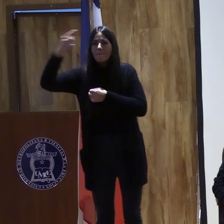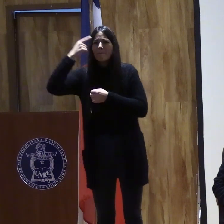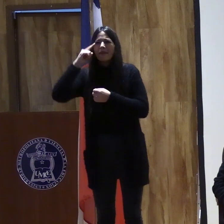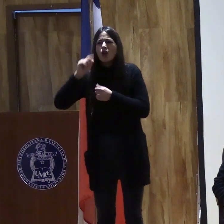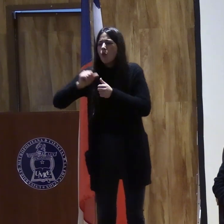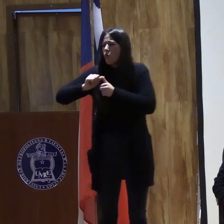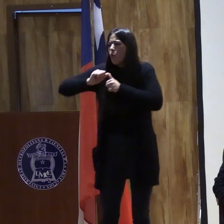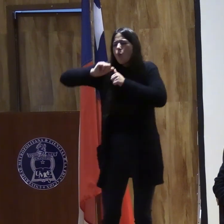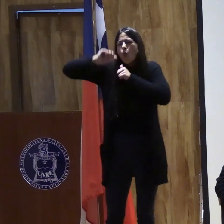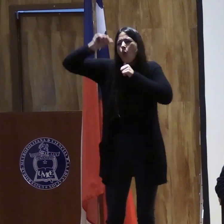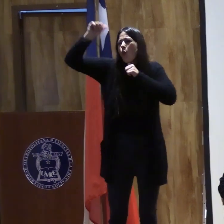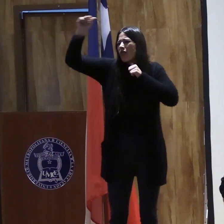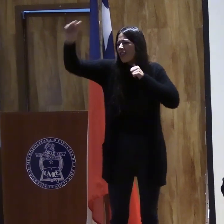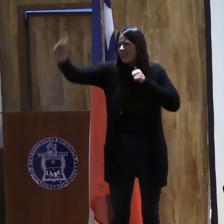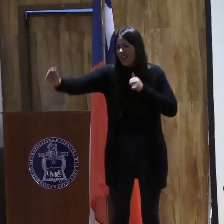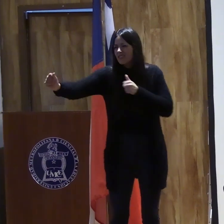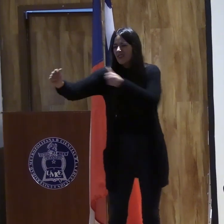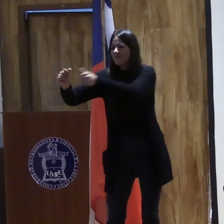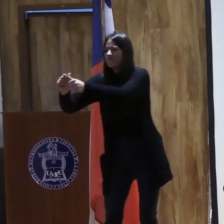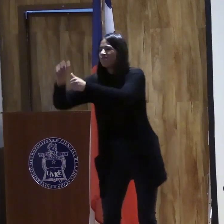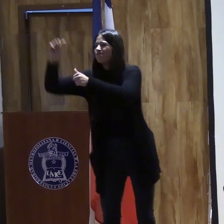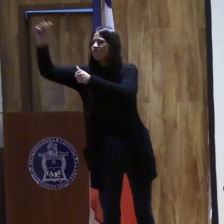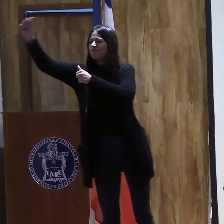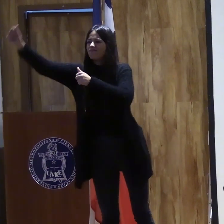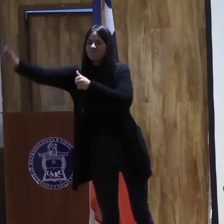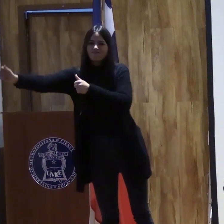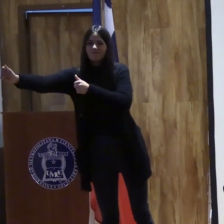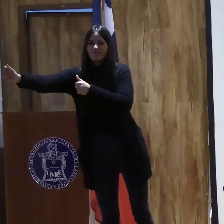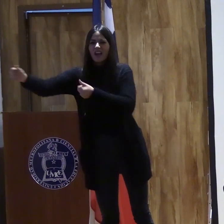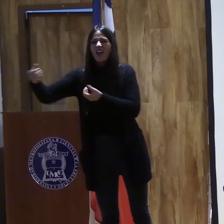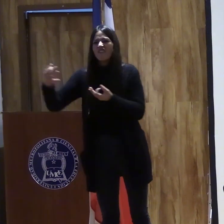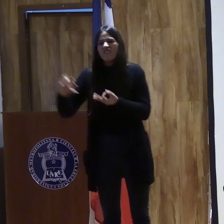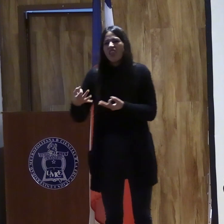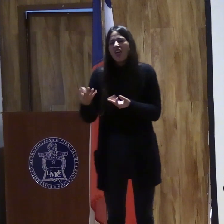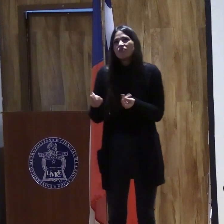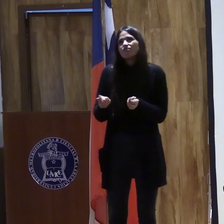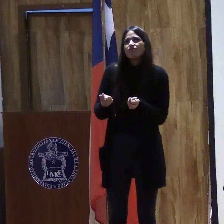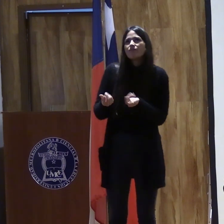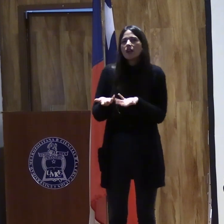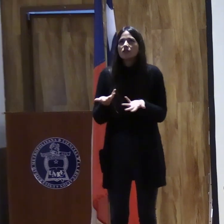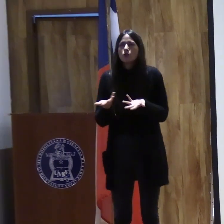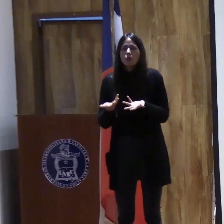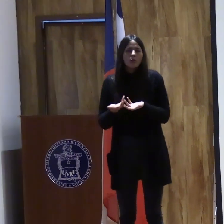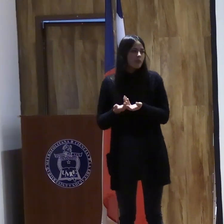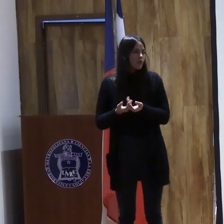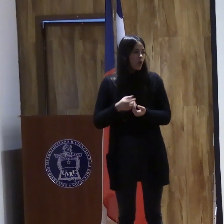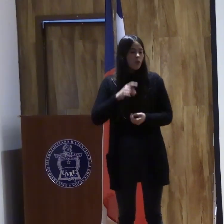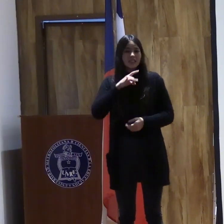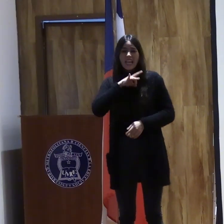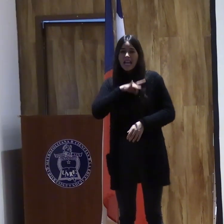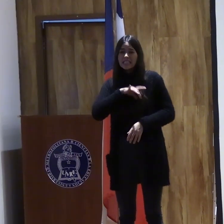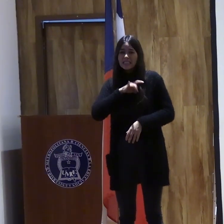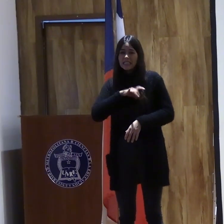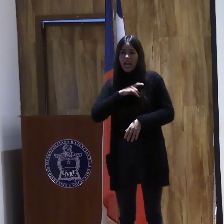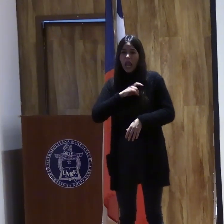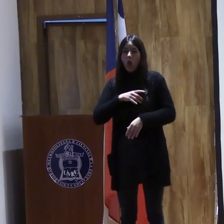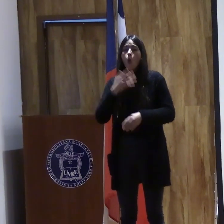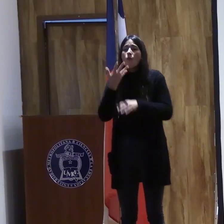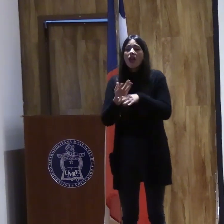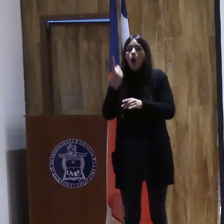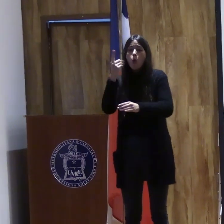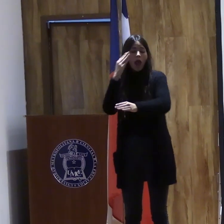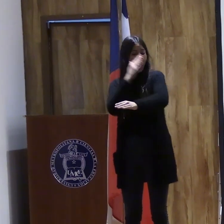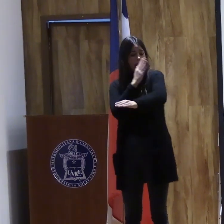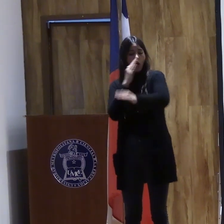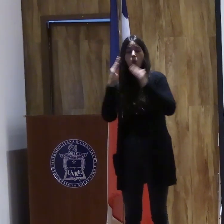tan distantes unas de otras que realmente es como que aquí en Chile hubiera una casa